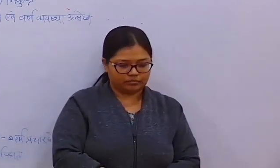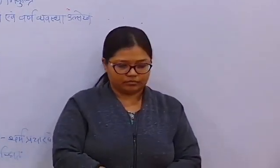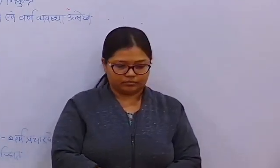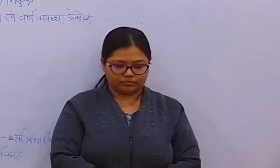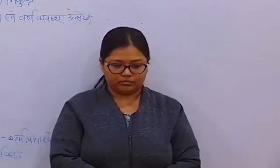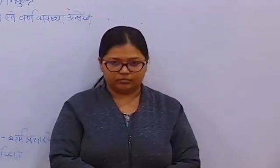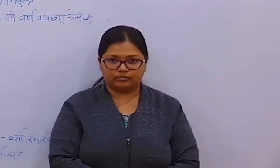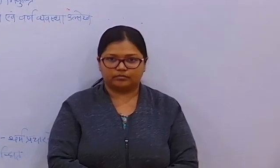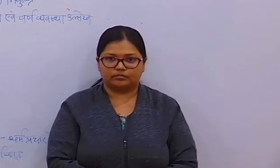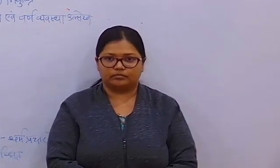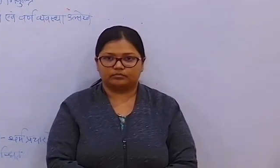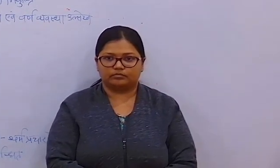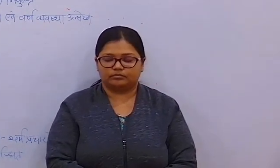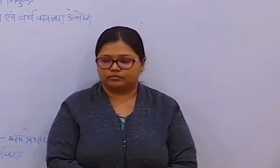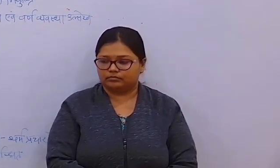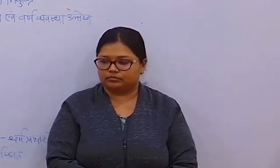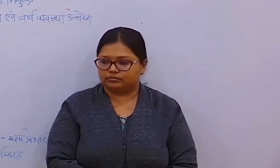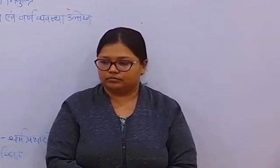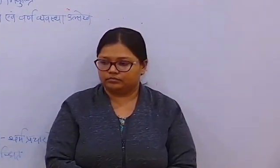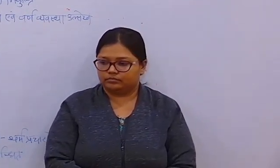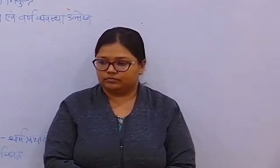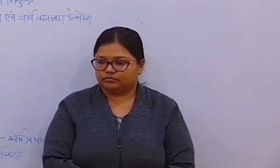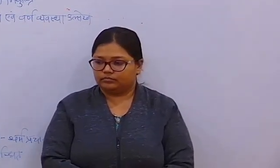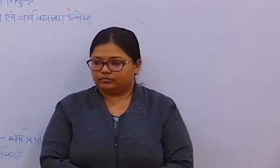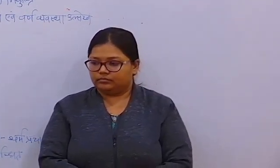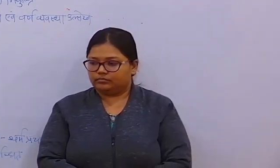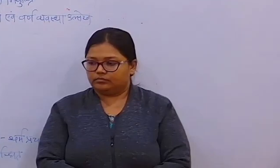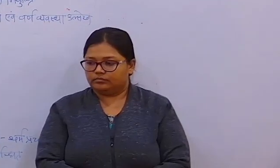यहां तक एक बार सब रिवाइज कर लो क्या क्या है।